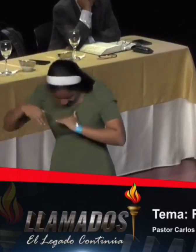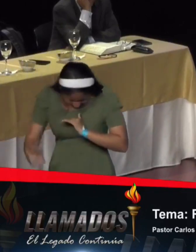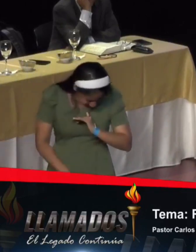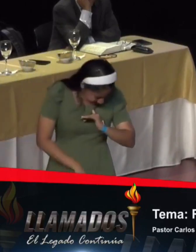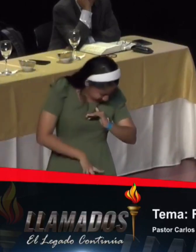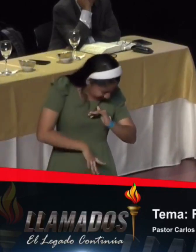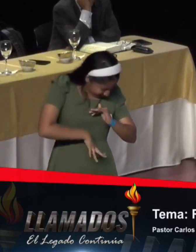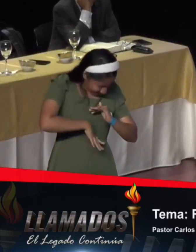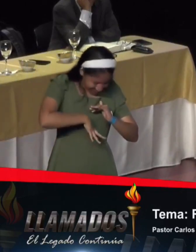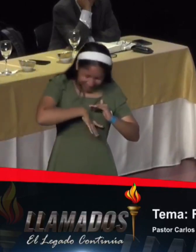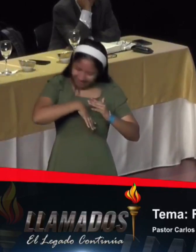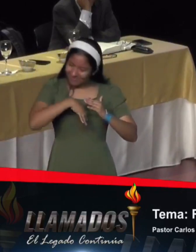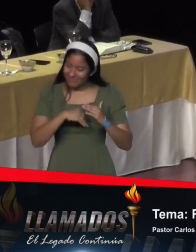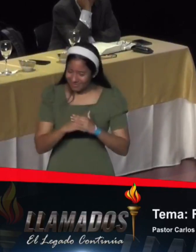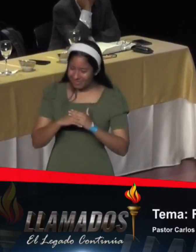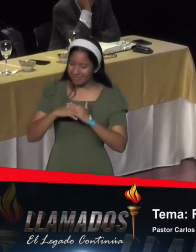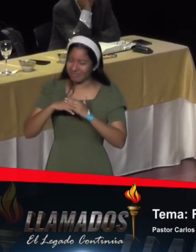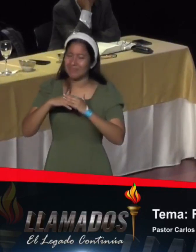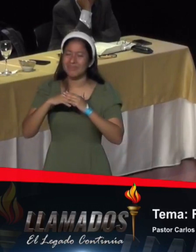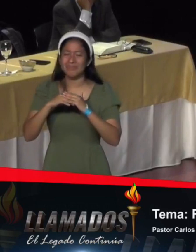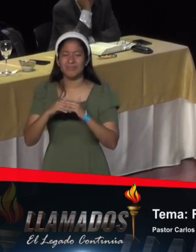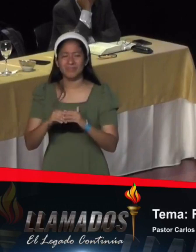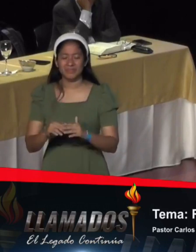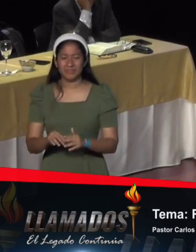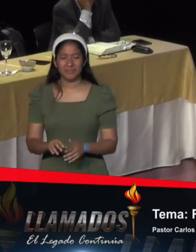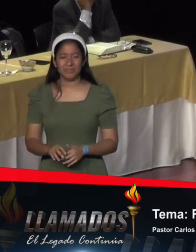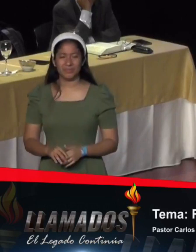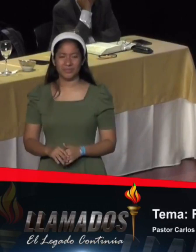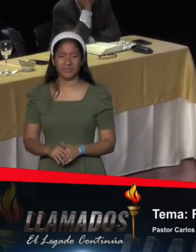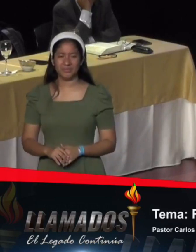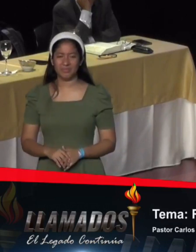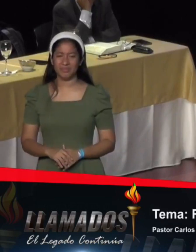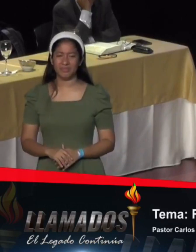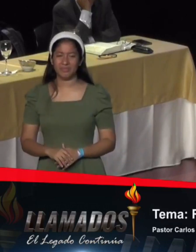Rabayashira la mamashanda jamamahasta.